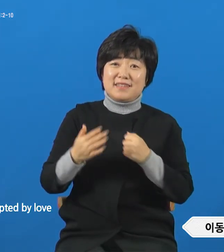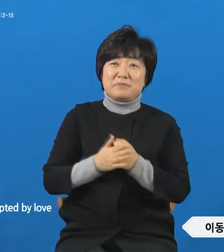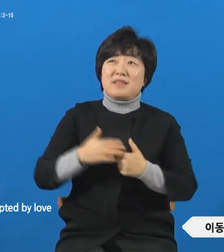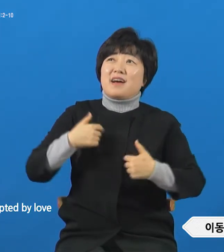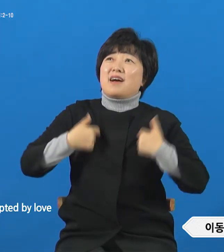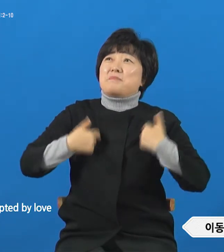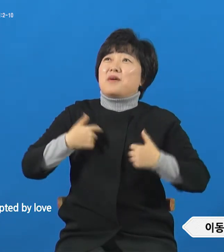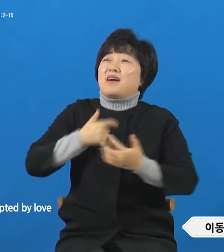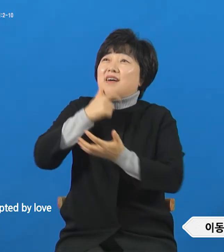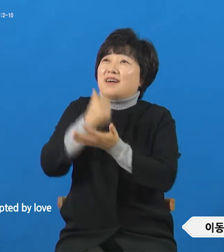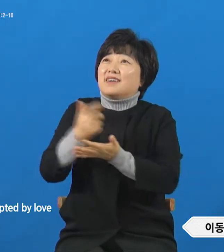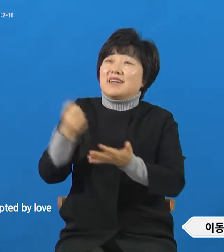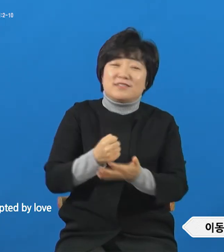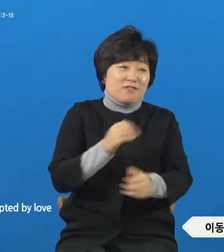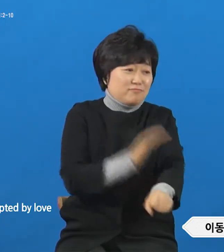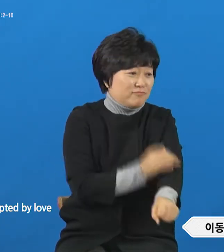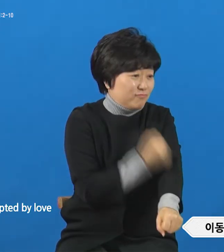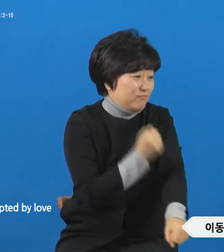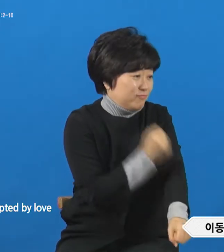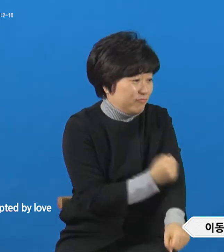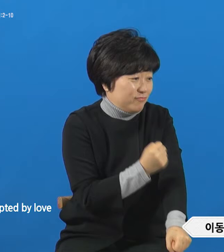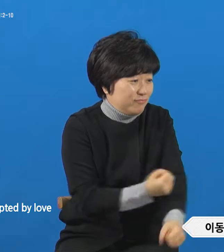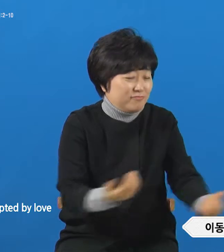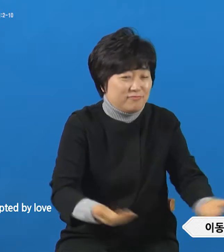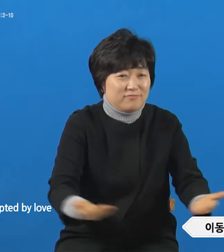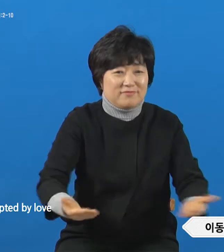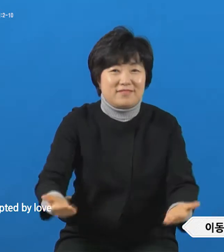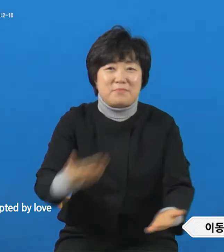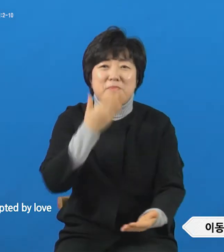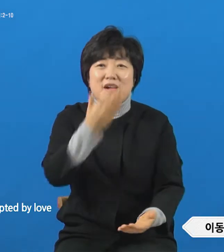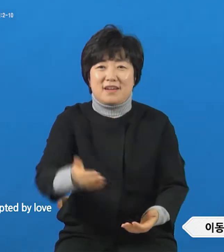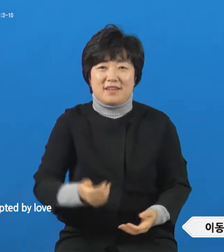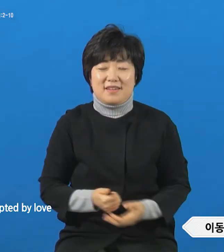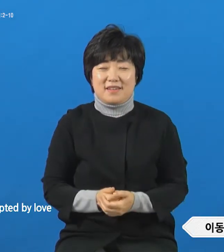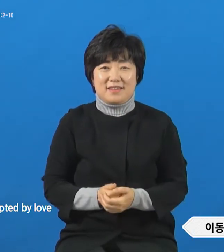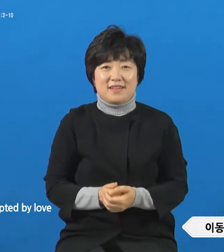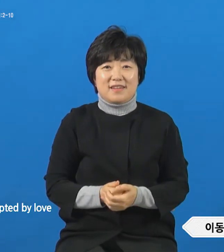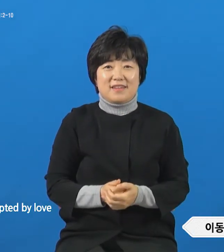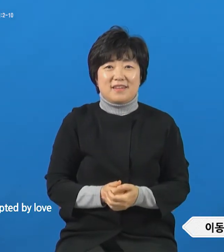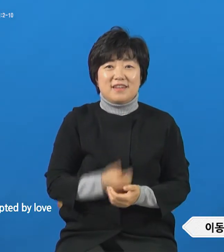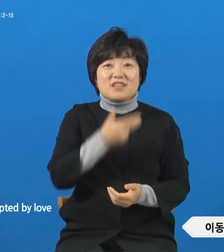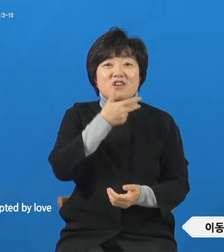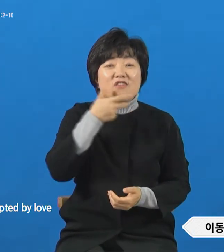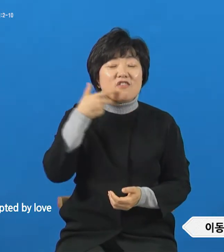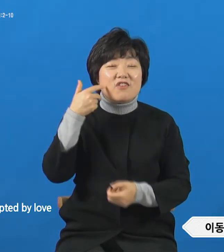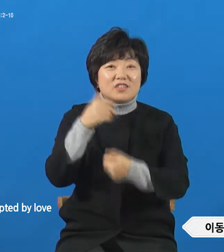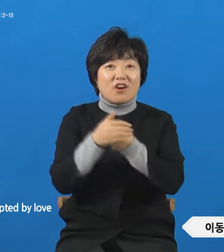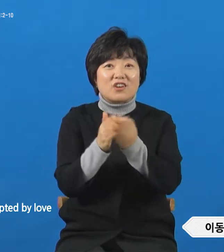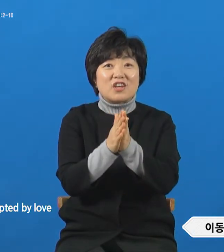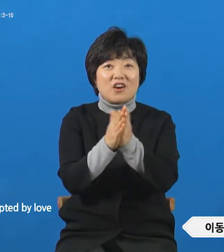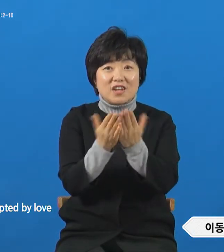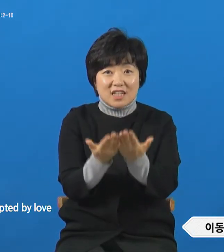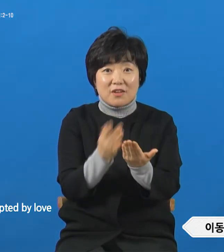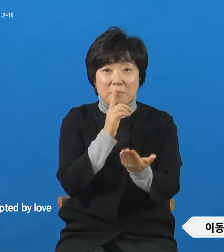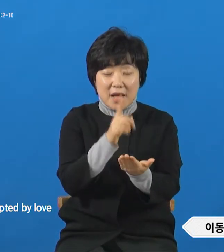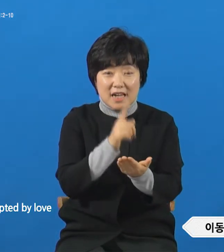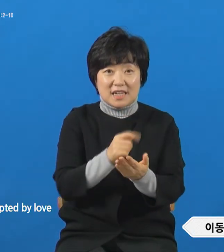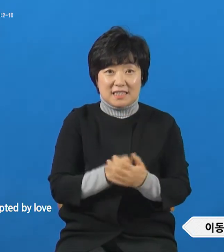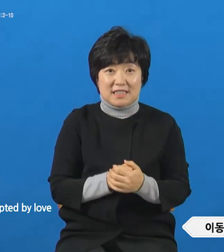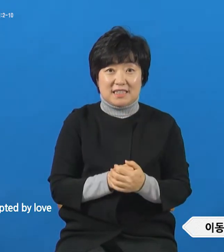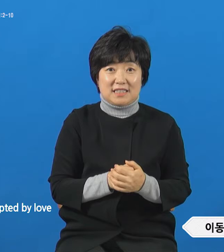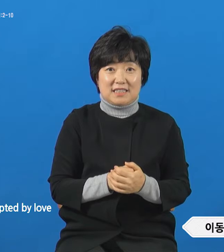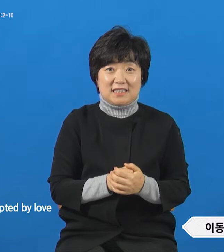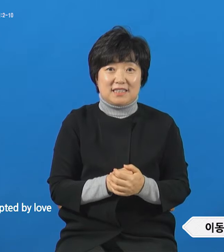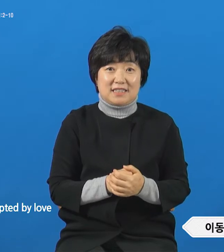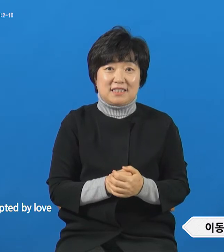수고해요. 그것이 바로 사랑의 수고예요. 그래서 영어 성경에 이렇게 표현되어 있습니다. Your labor